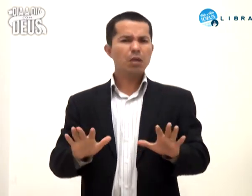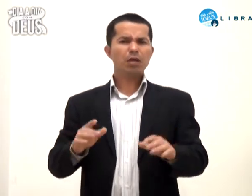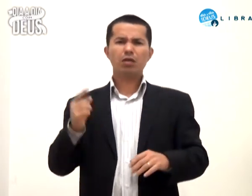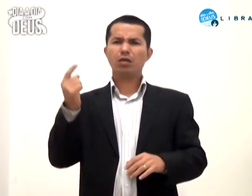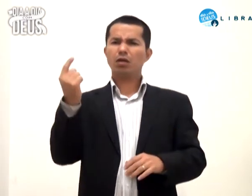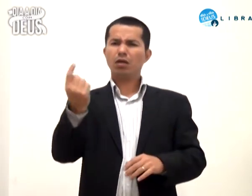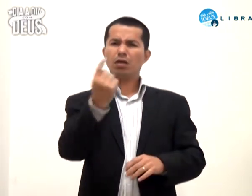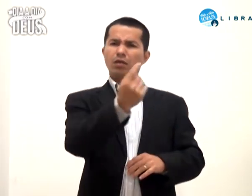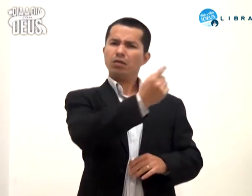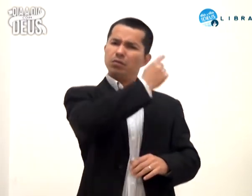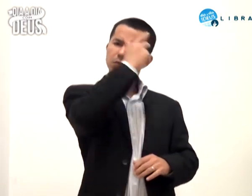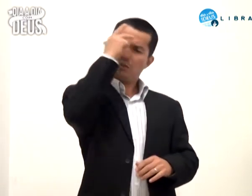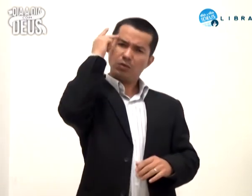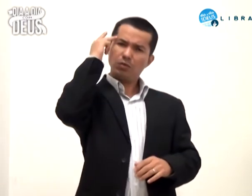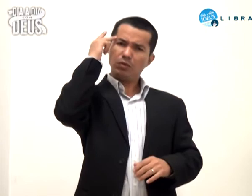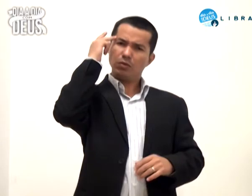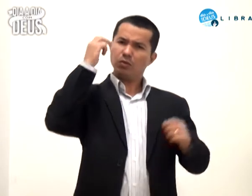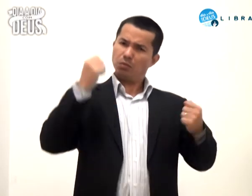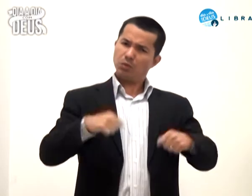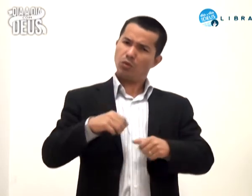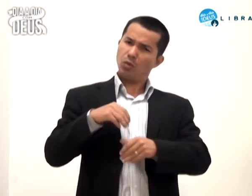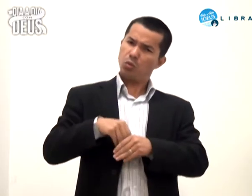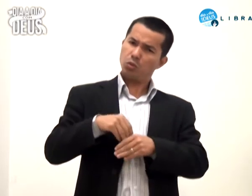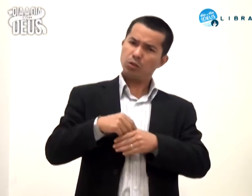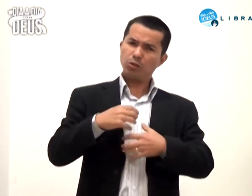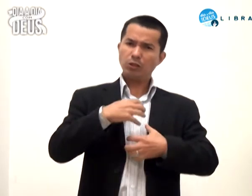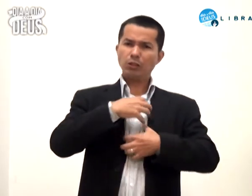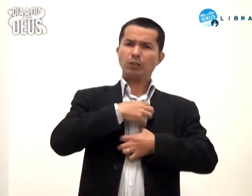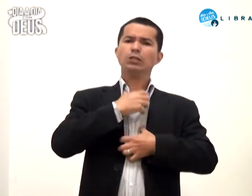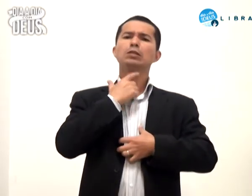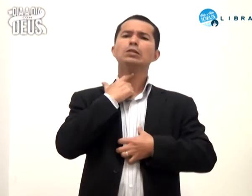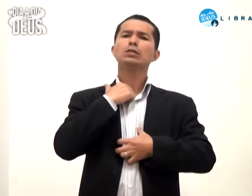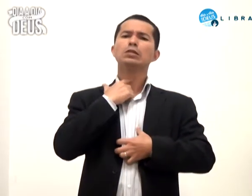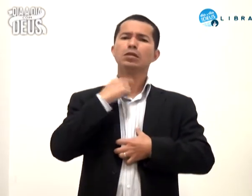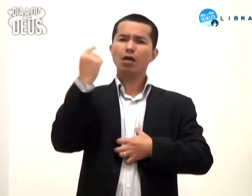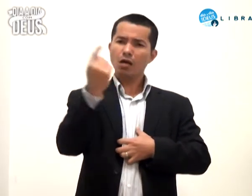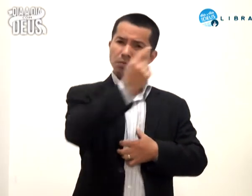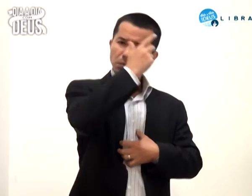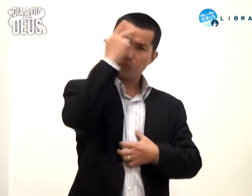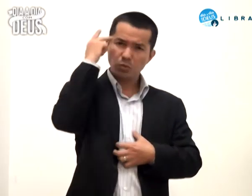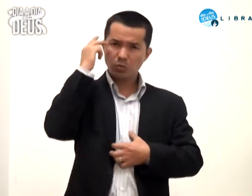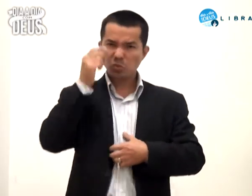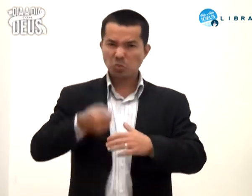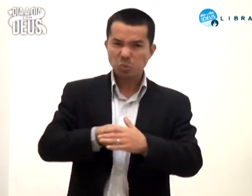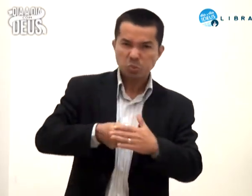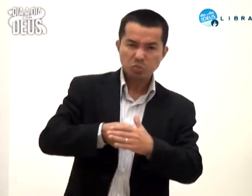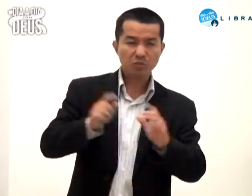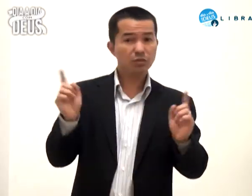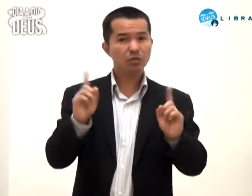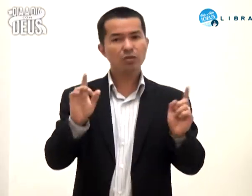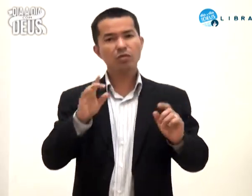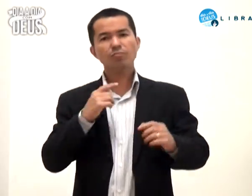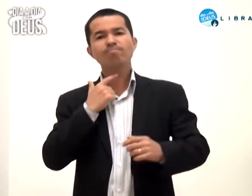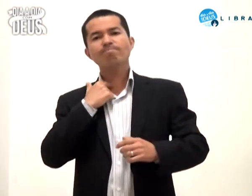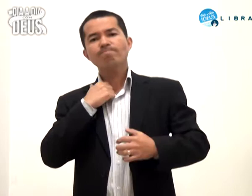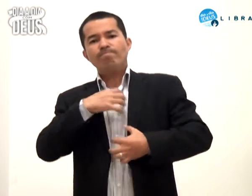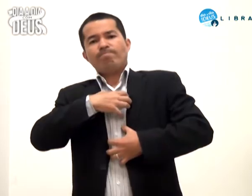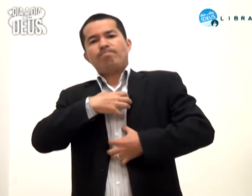cada um deve fazer as suas ofertas de acordo com as bênçãos que o Eterno,